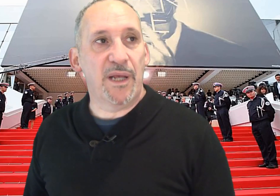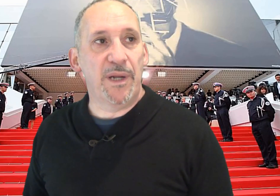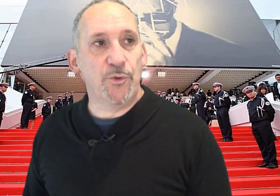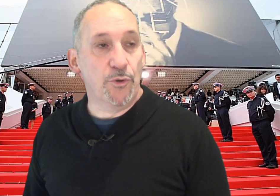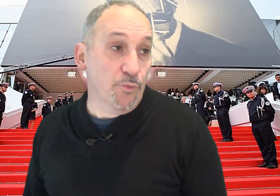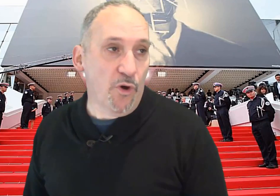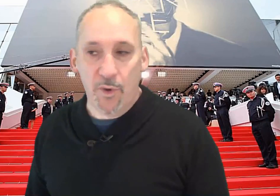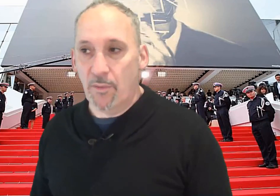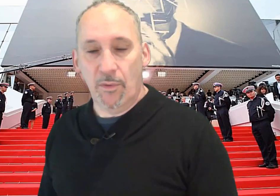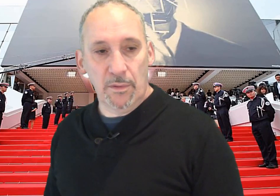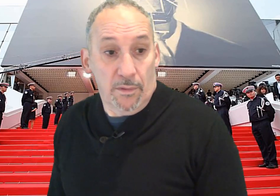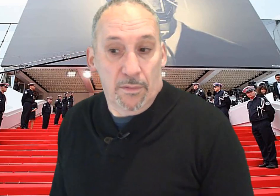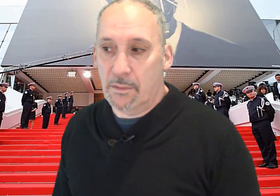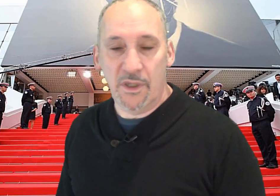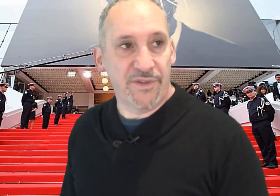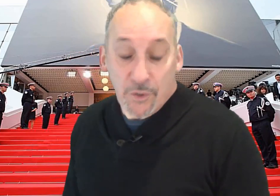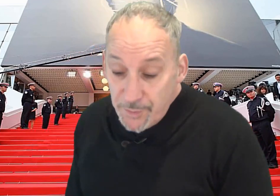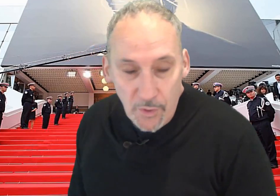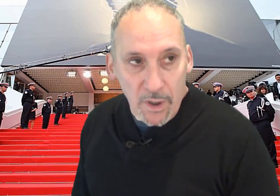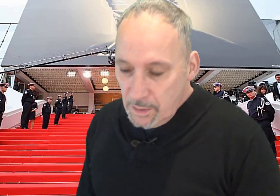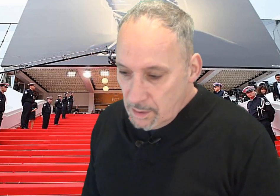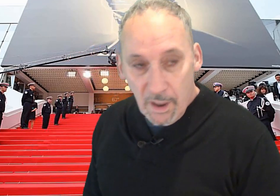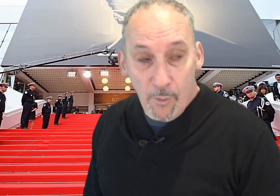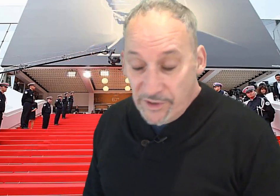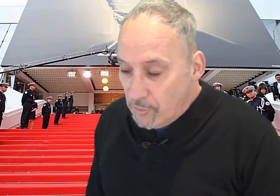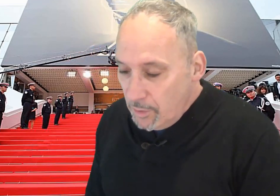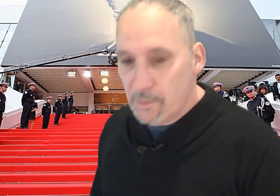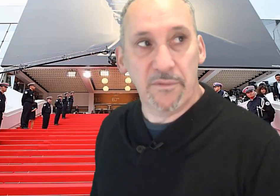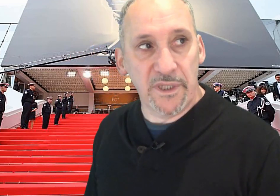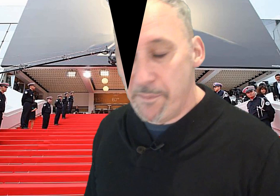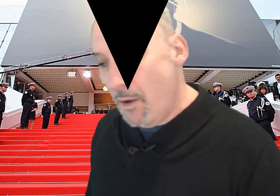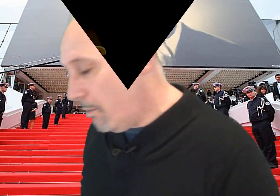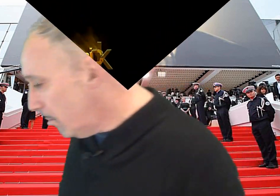la palme de l'humour. Je fais ce que je peux, hein, à mon niveau. C'est marrant.